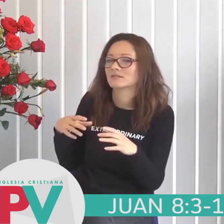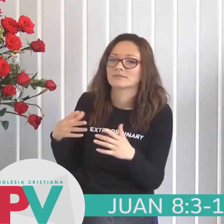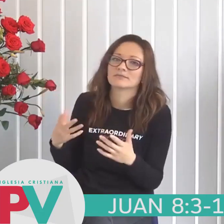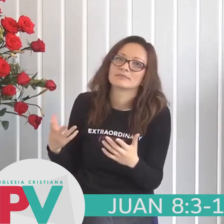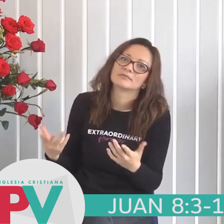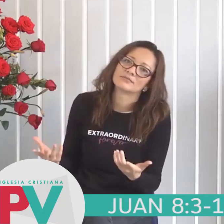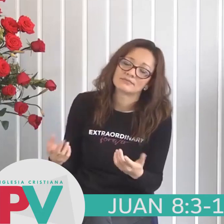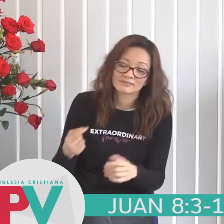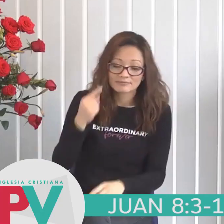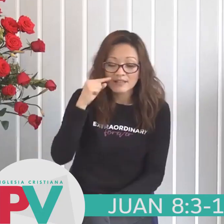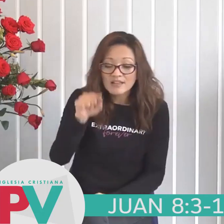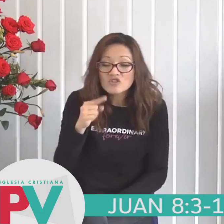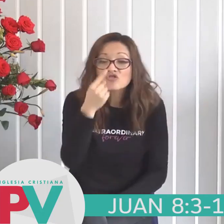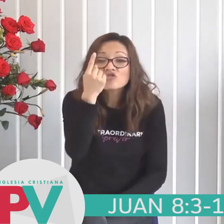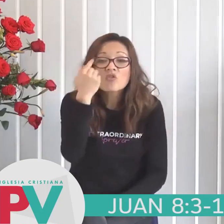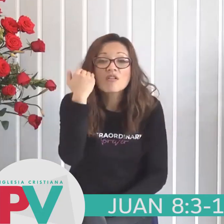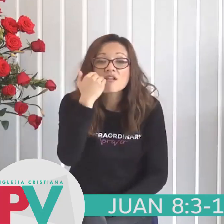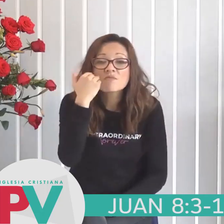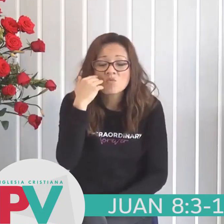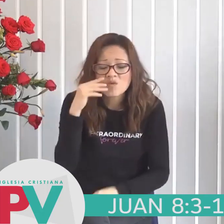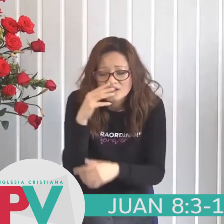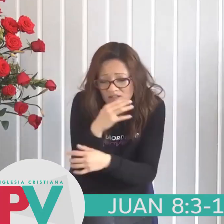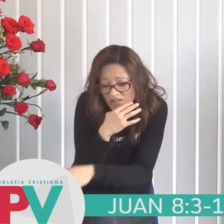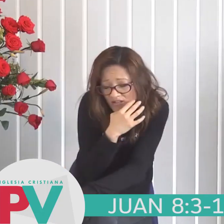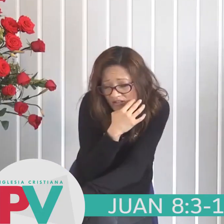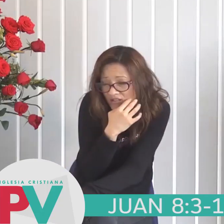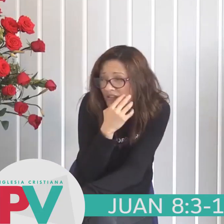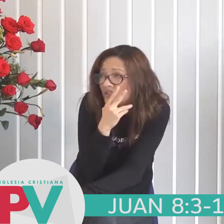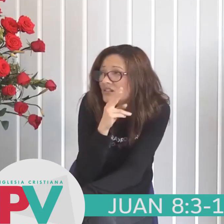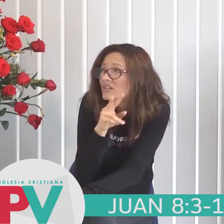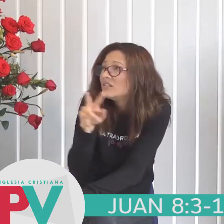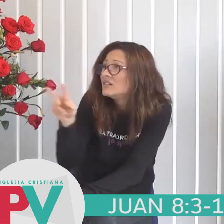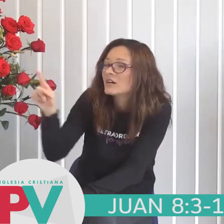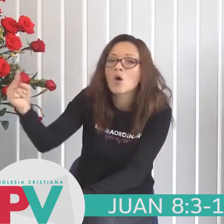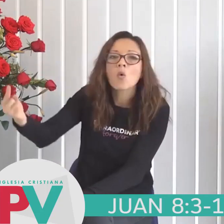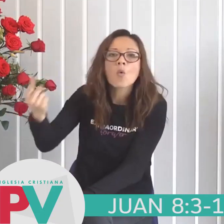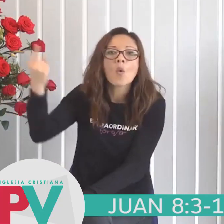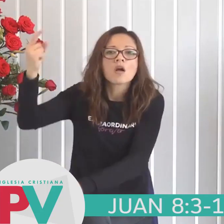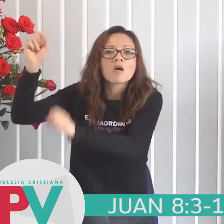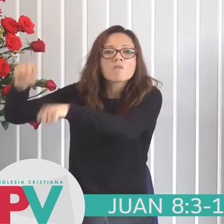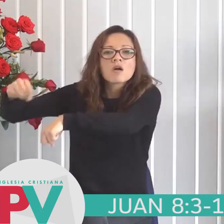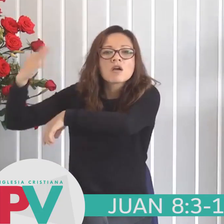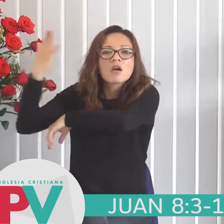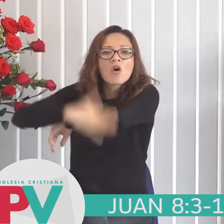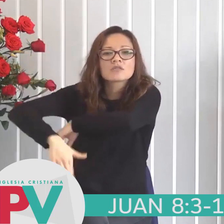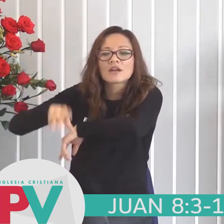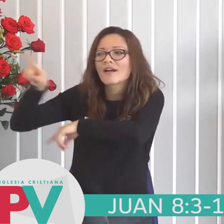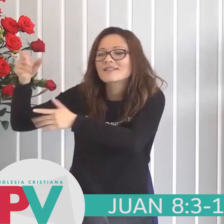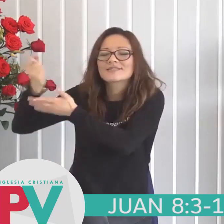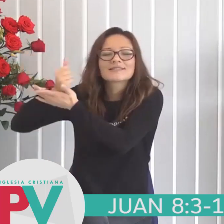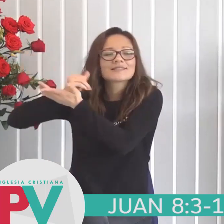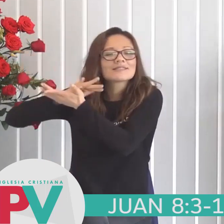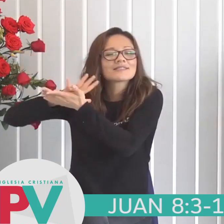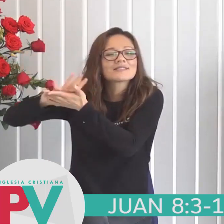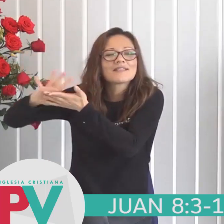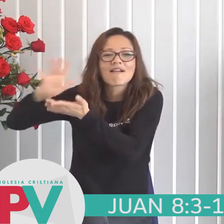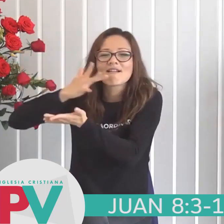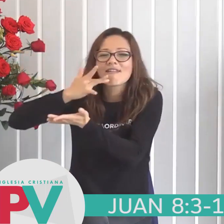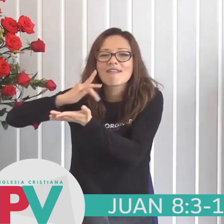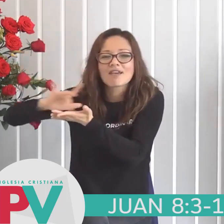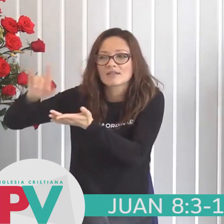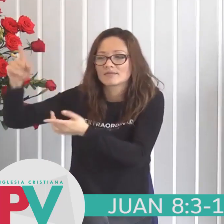Queda solo la mujer y el único que la podía condenar, porque es santo y sin